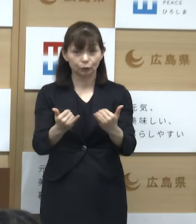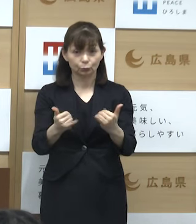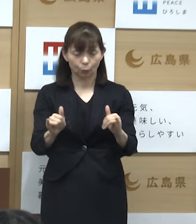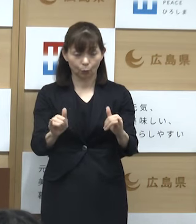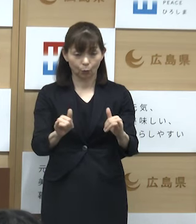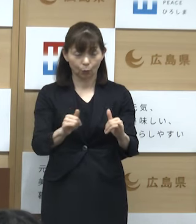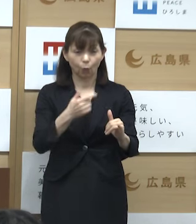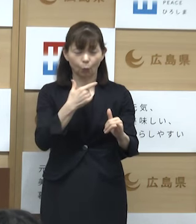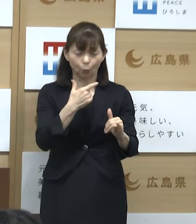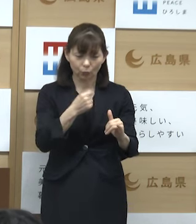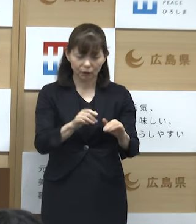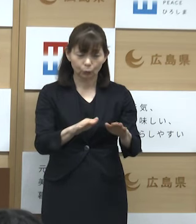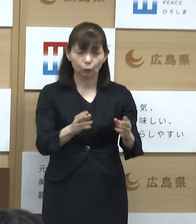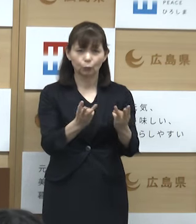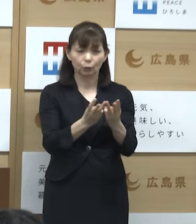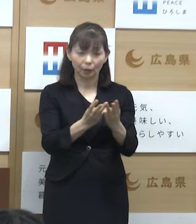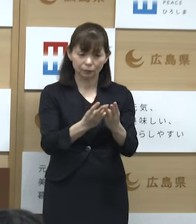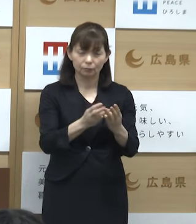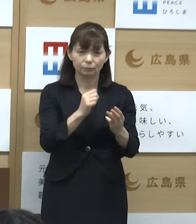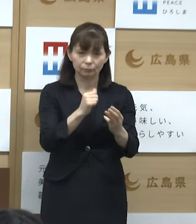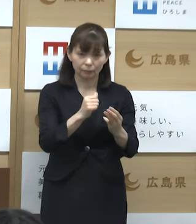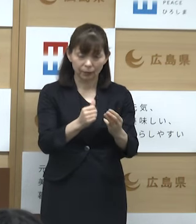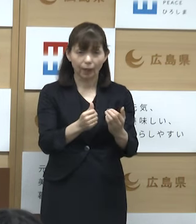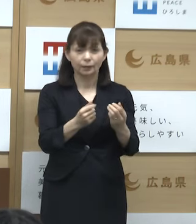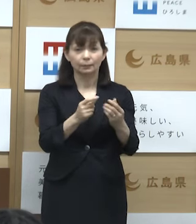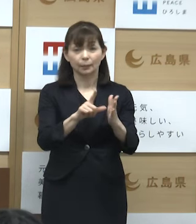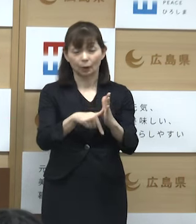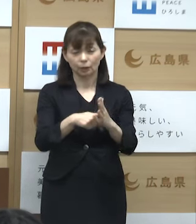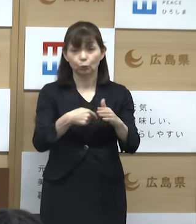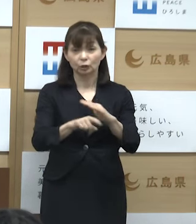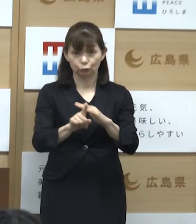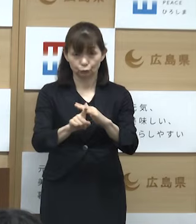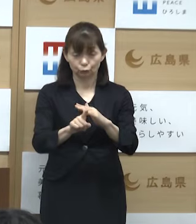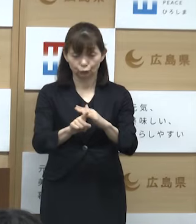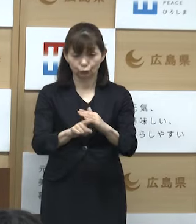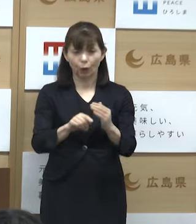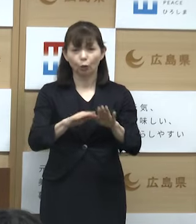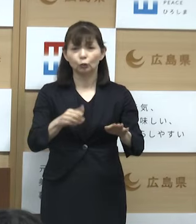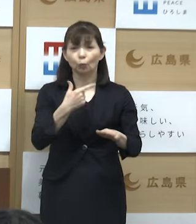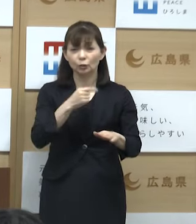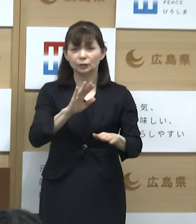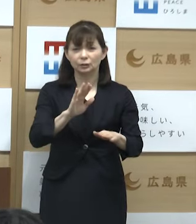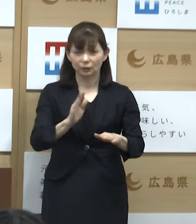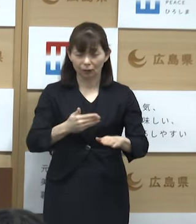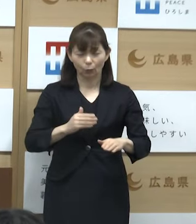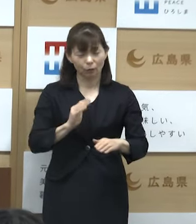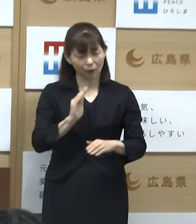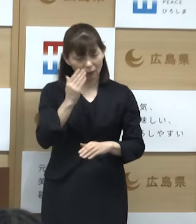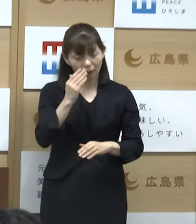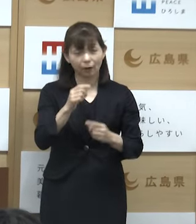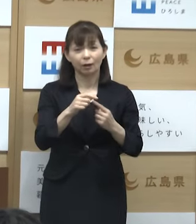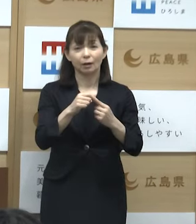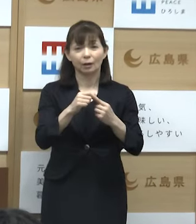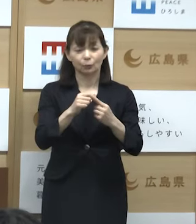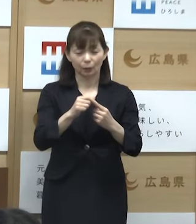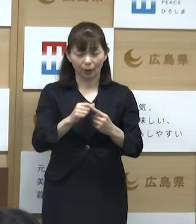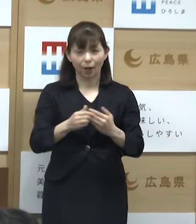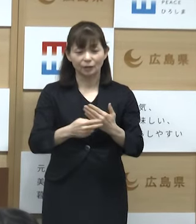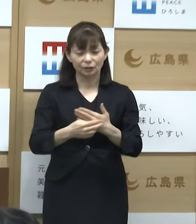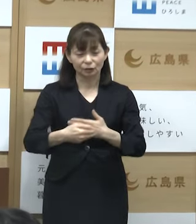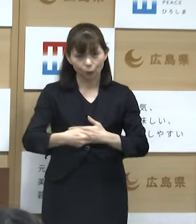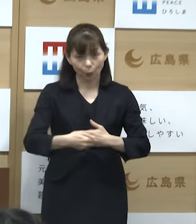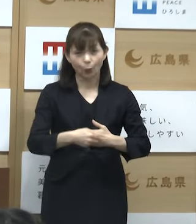の子ども数を持たない理由として、欲しいができない、不妊治療にお金がかかりすぎるなどが上位を占め